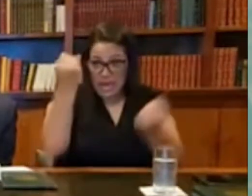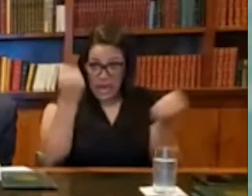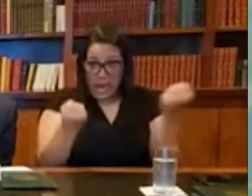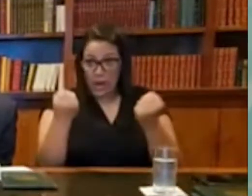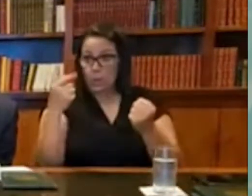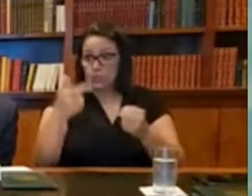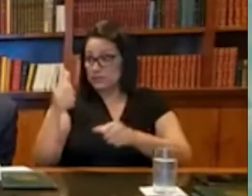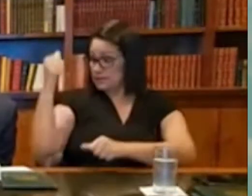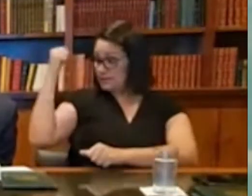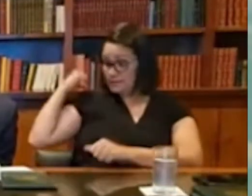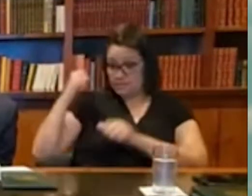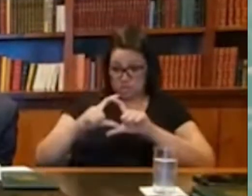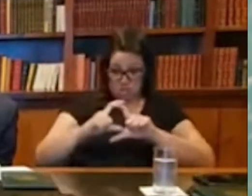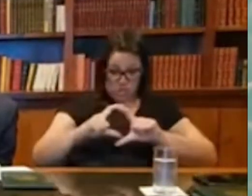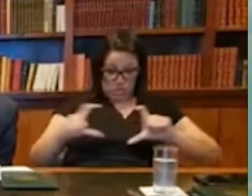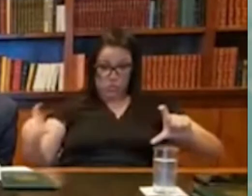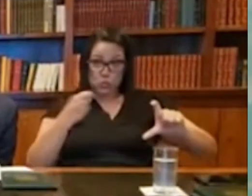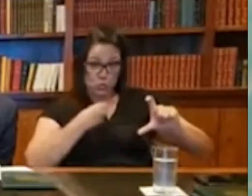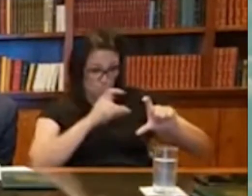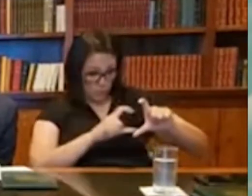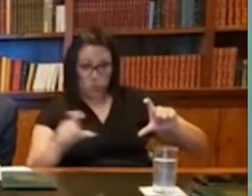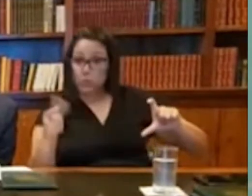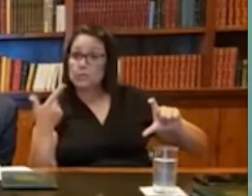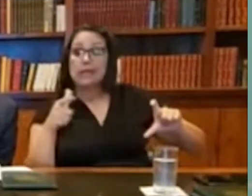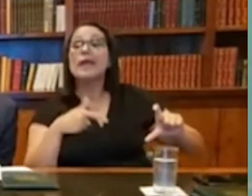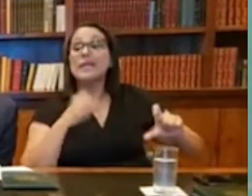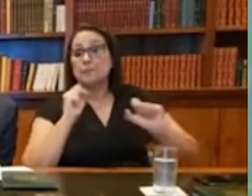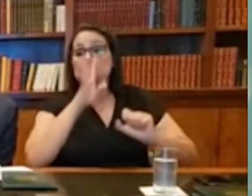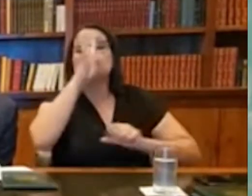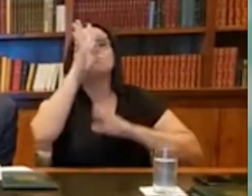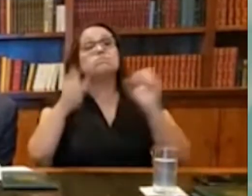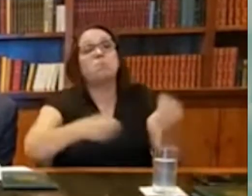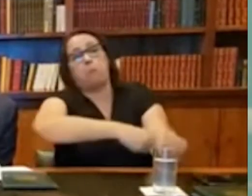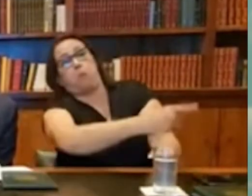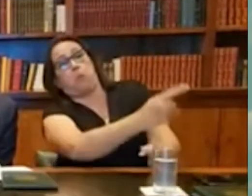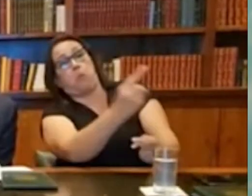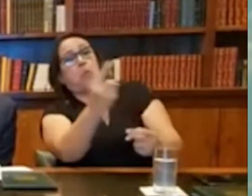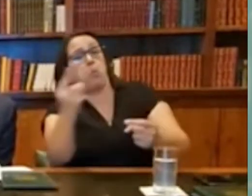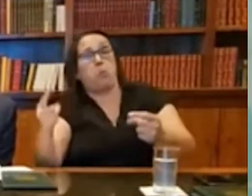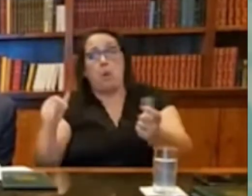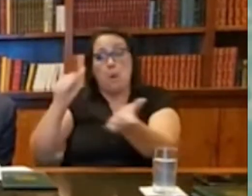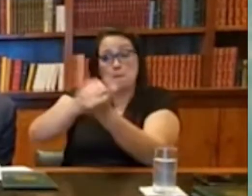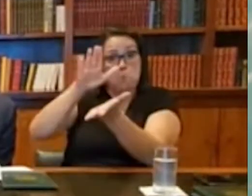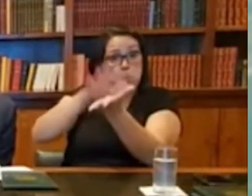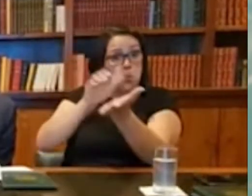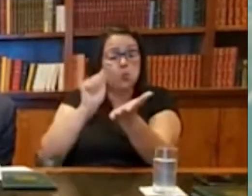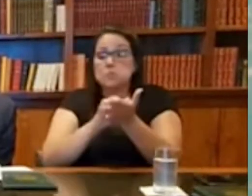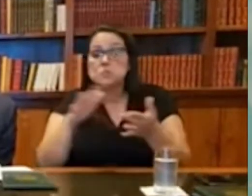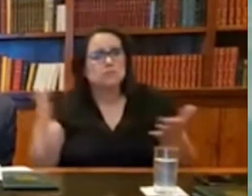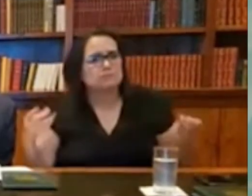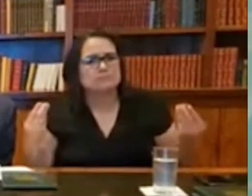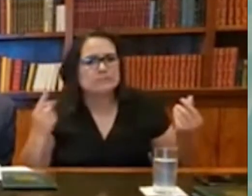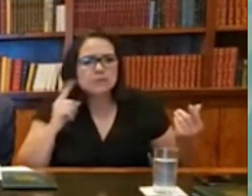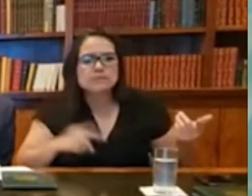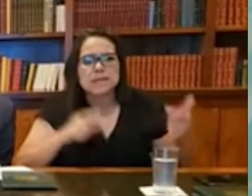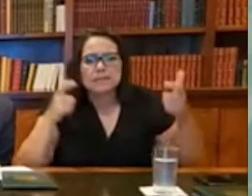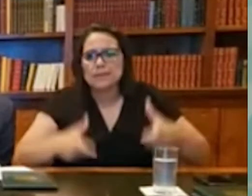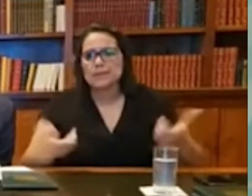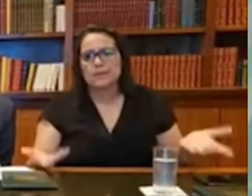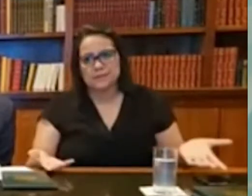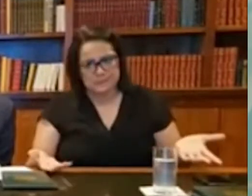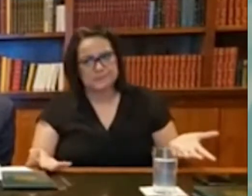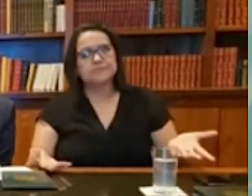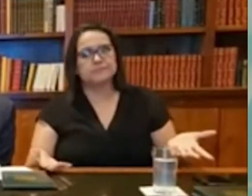tipo de crime ali e ninguém vai conseguir identificar. E essa medida provisória, que visava a regulação